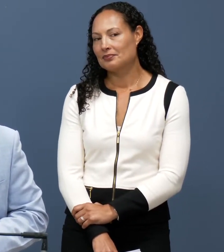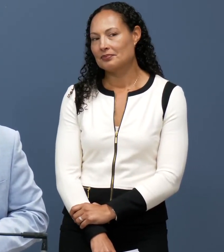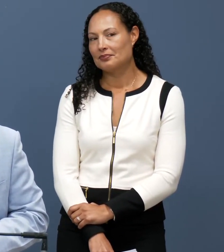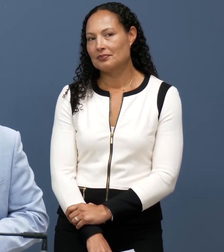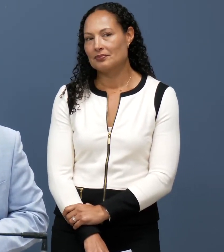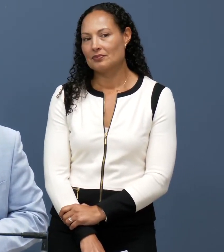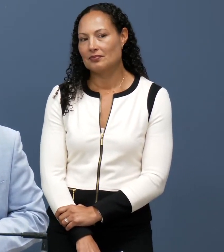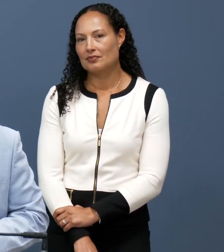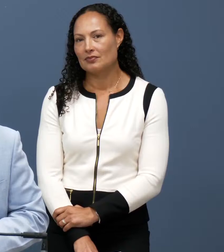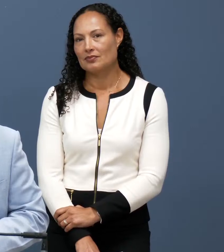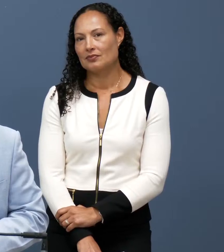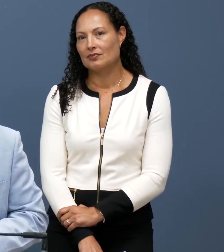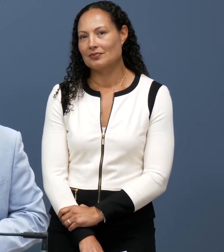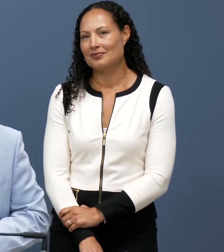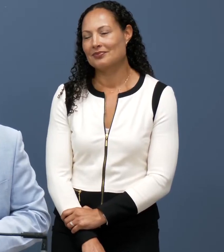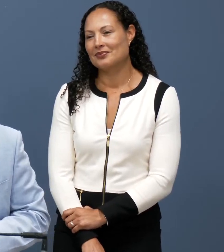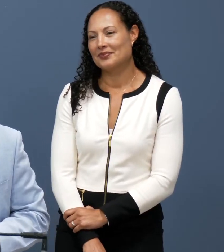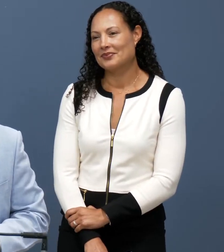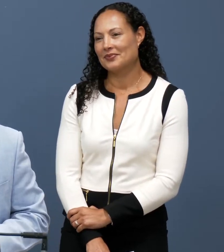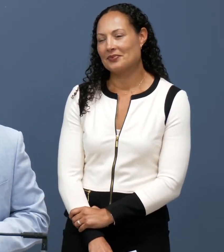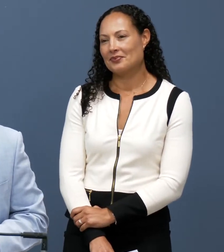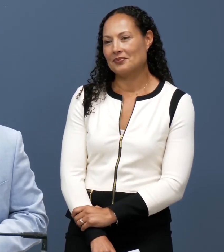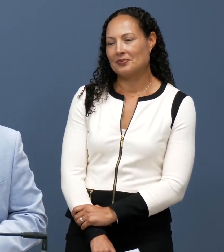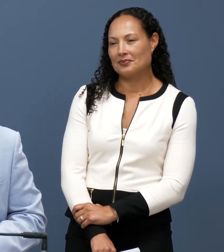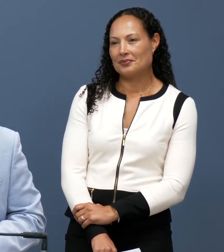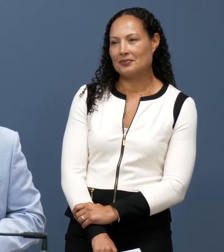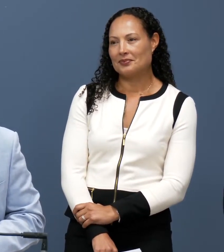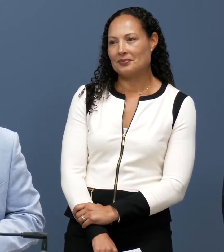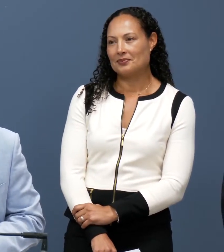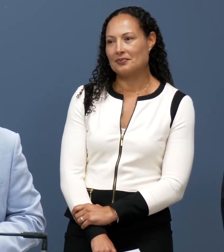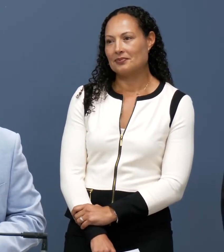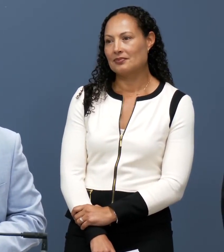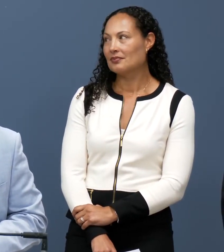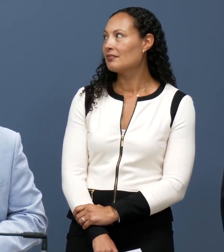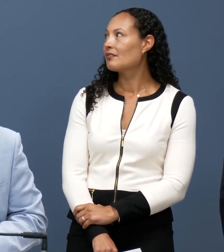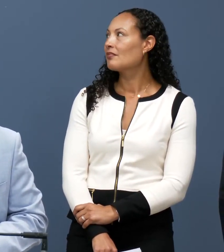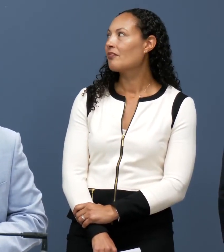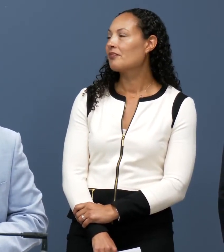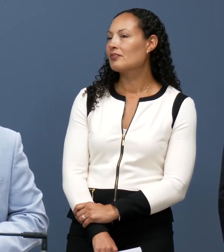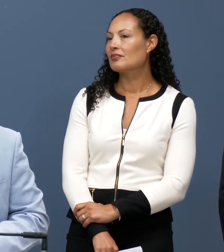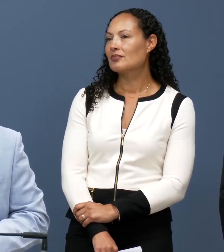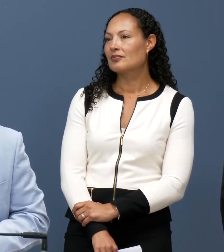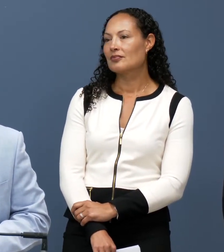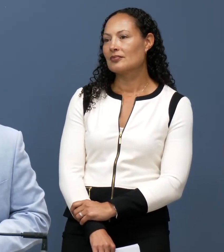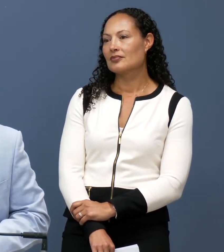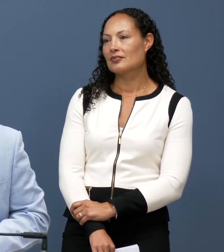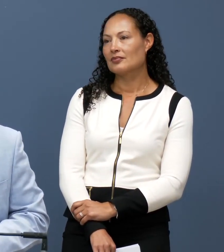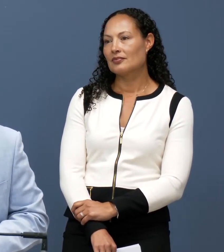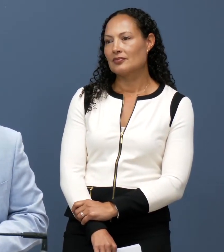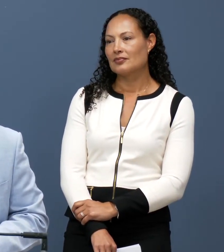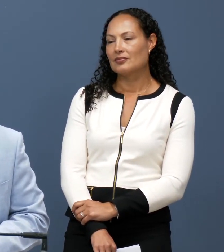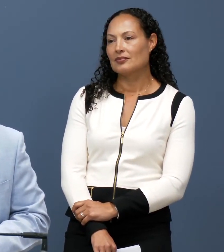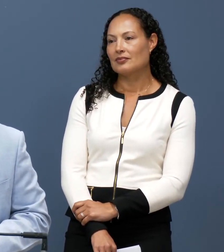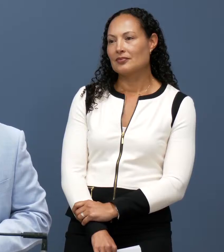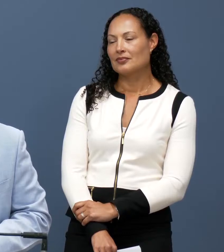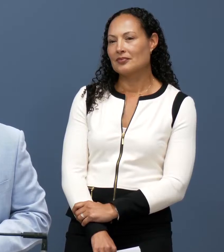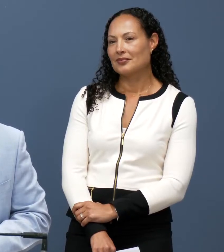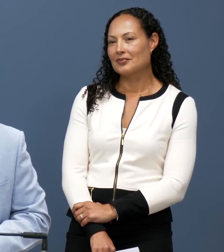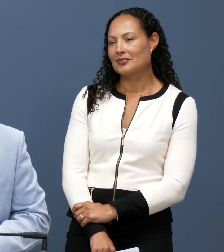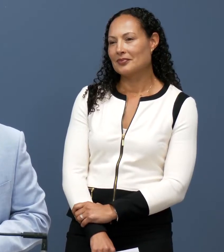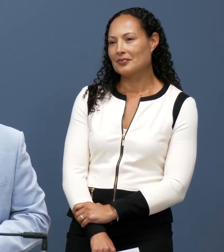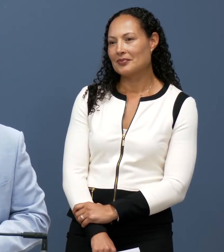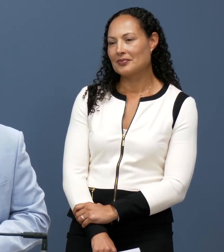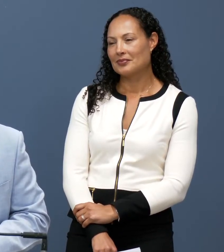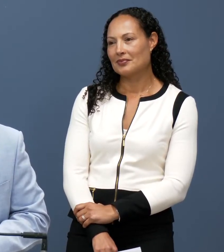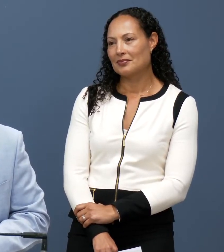ច្រើនក៏ប៉ុន្តែយើងនៅមានកិច្ចការច្រើនទៀតណាស់ដែលយើងត្រូវមូរដៃអាវលាត់ជើងខោដើម្បីប្រឡូកឲ្យខ្លាំងក្លាបន្ថែមទៀតបាទនៅក្នុង